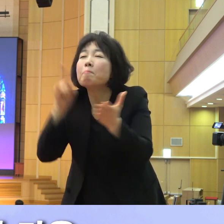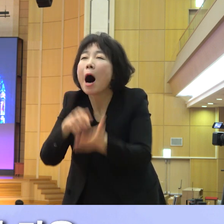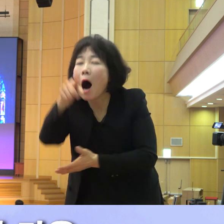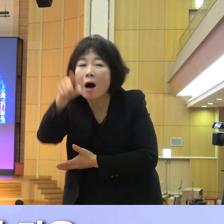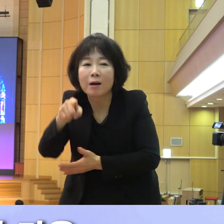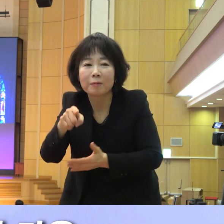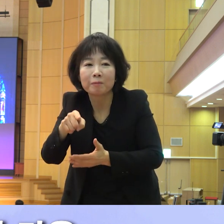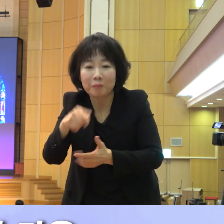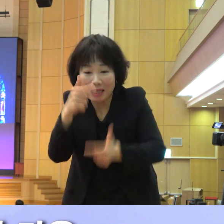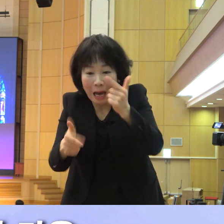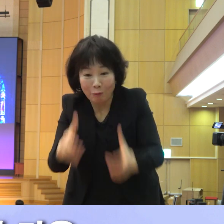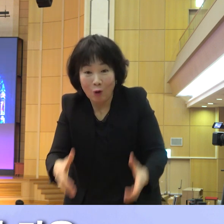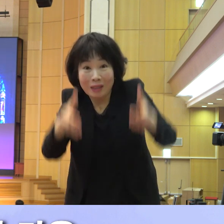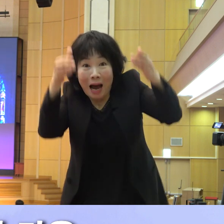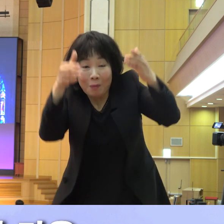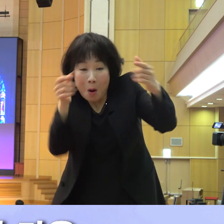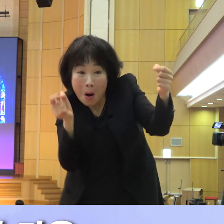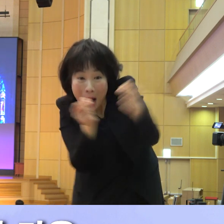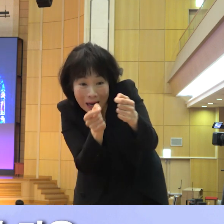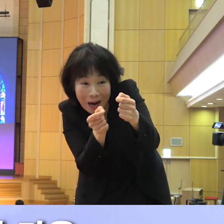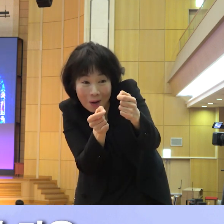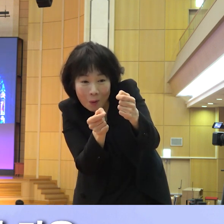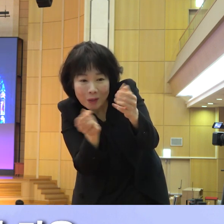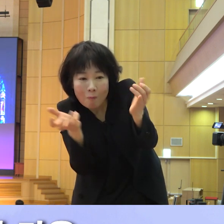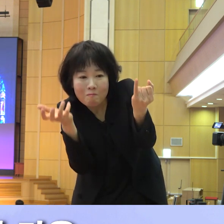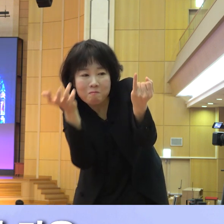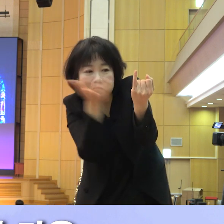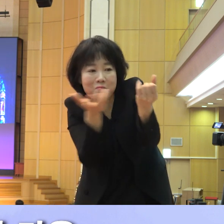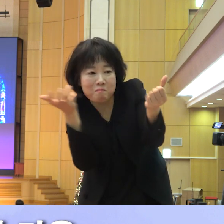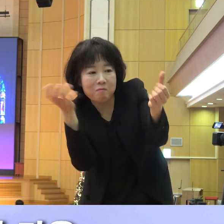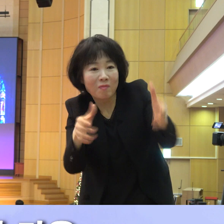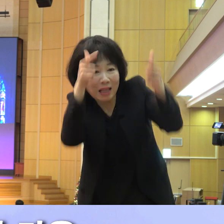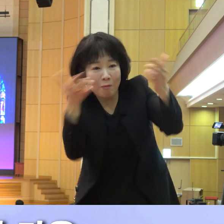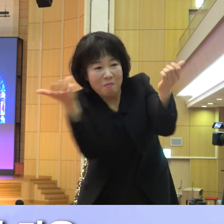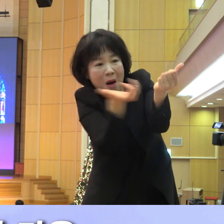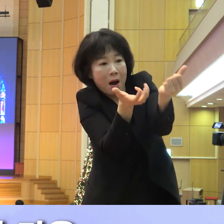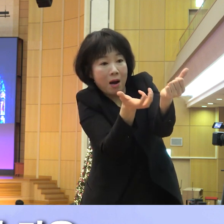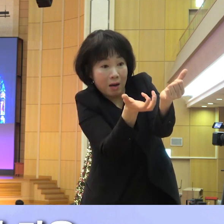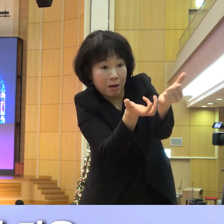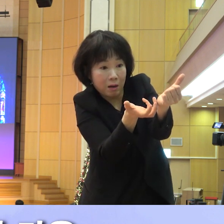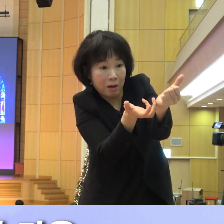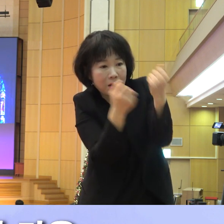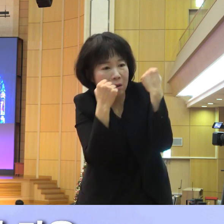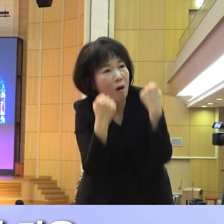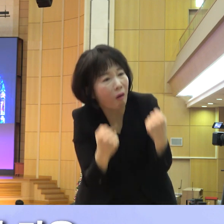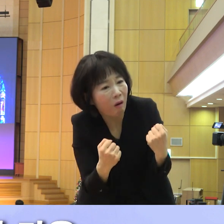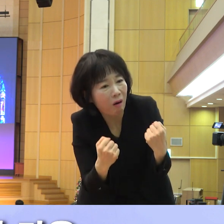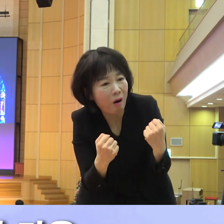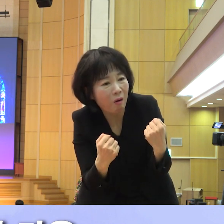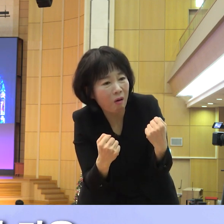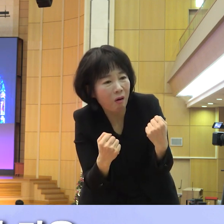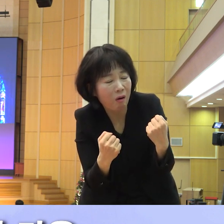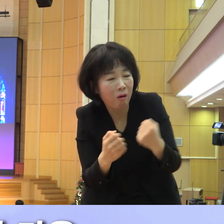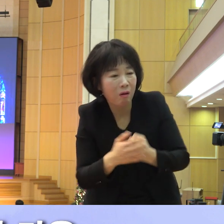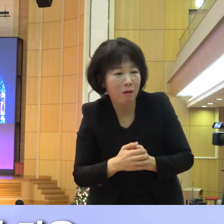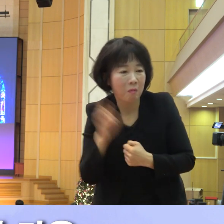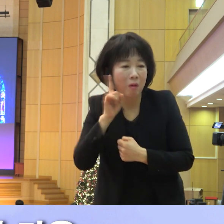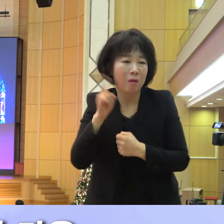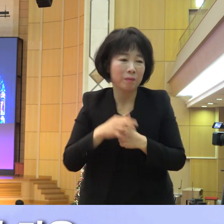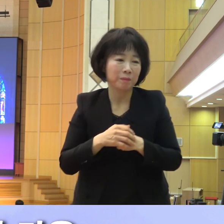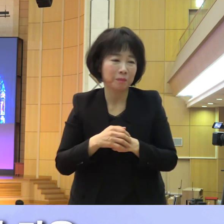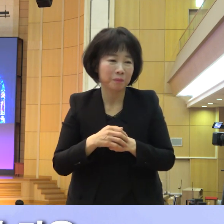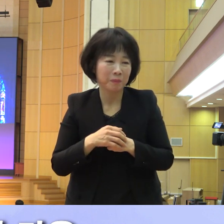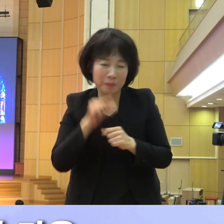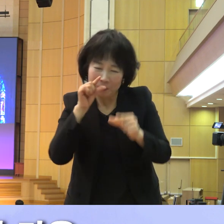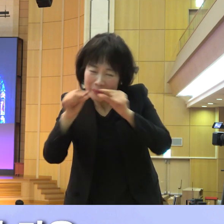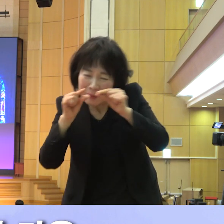그냥 뭐 입으로 갈대 뿌리라든지 갈대를 잘라서 버려버리고 그리고 그걸